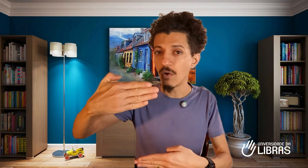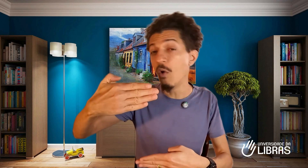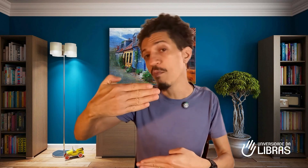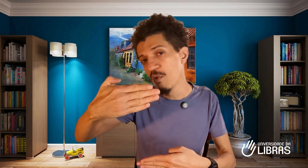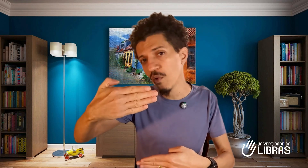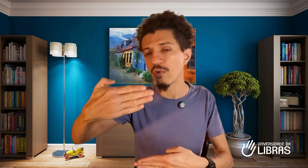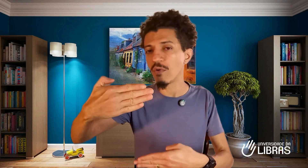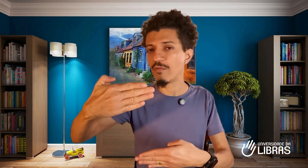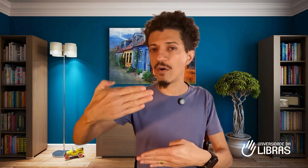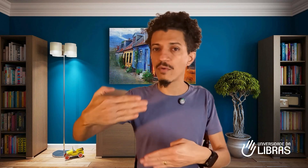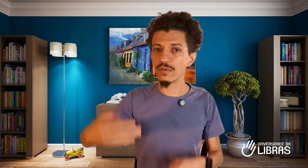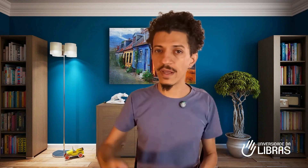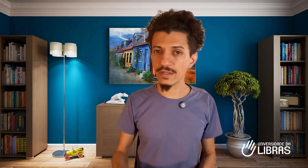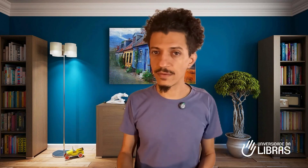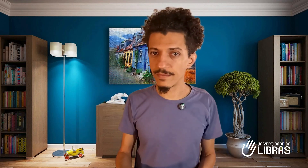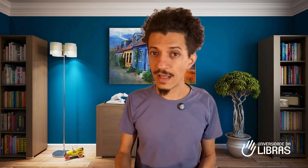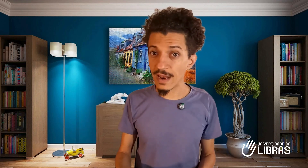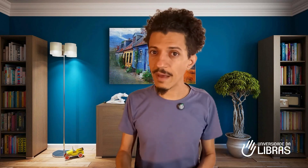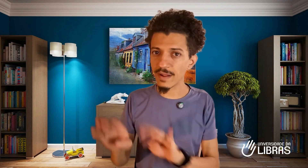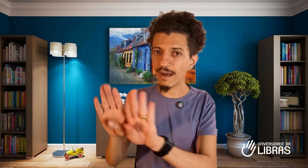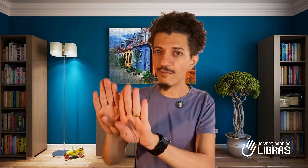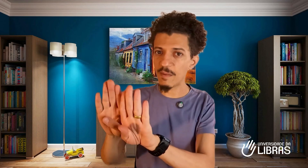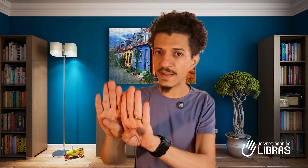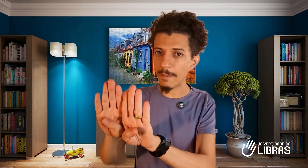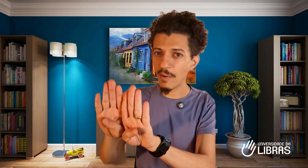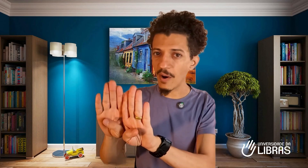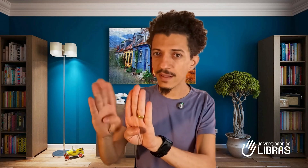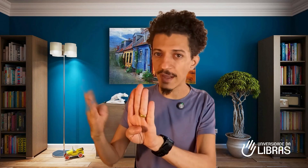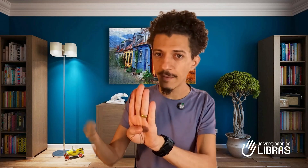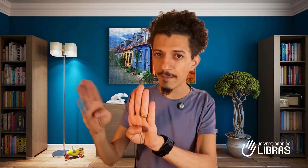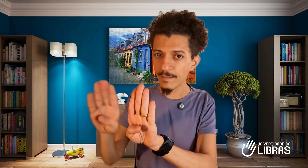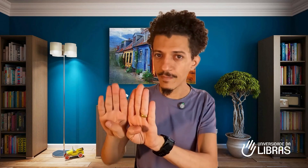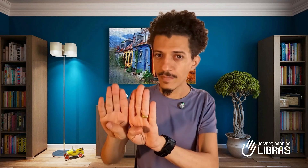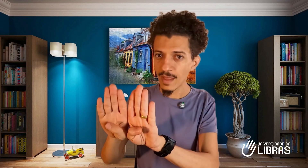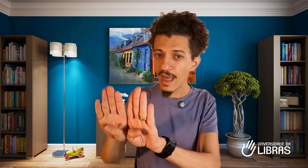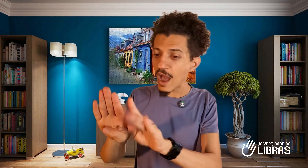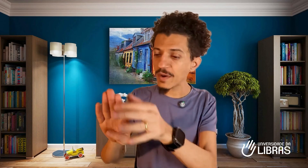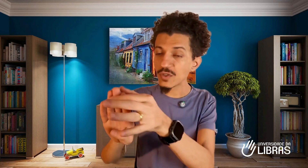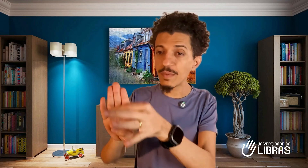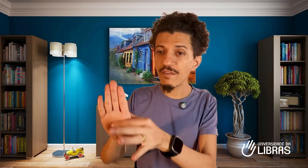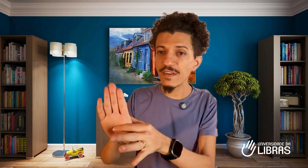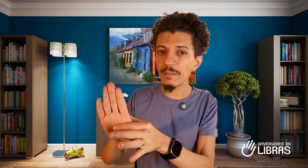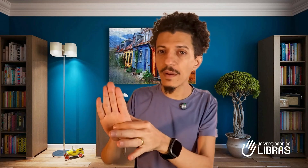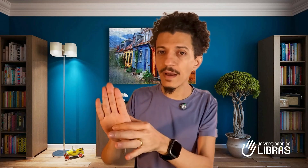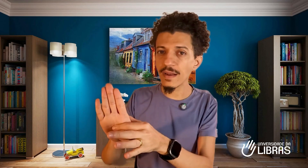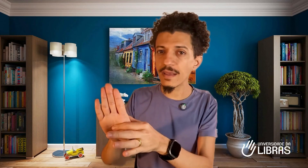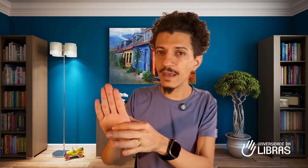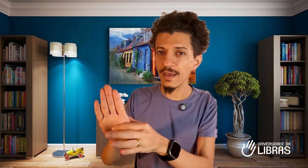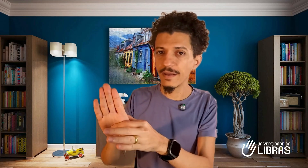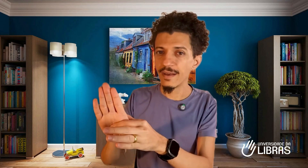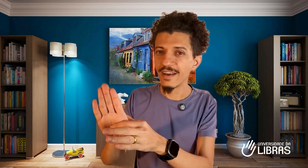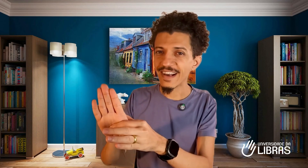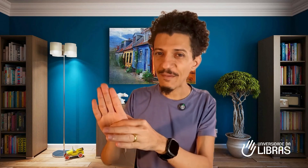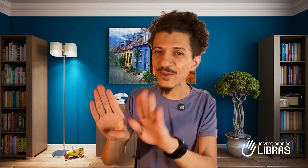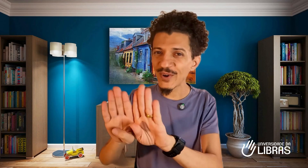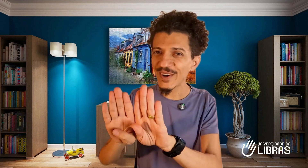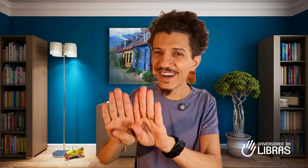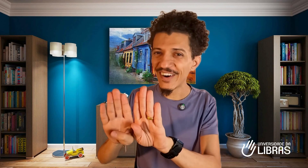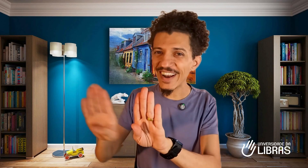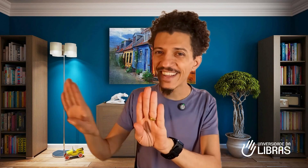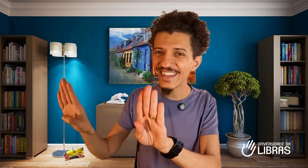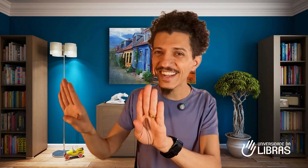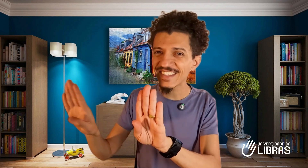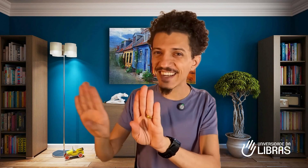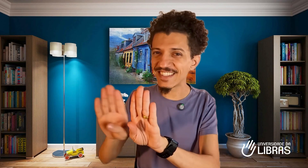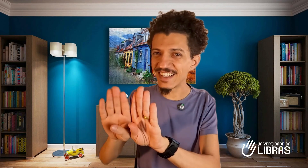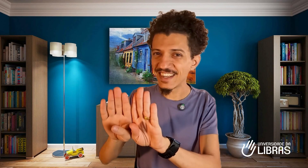parede ou um muro, conforme o contexto. Lembra da forma da porta? É uma superfície plana aqui. Captou?